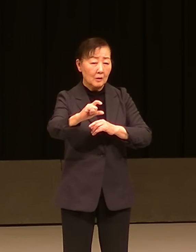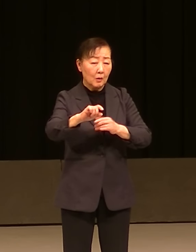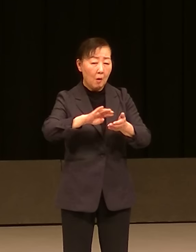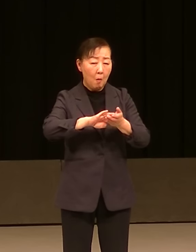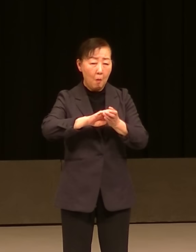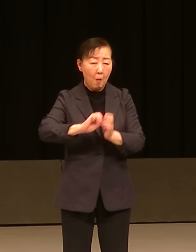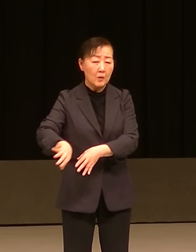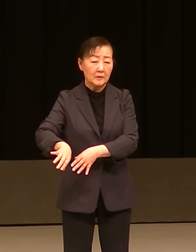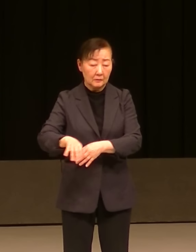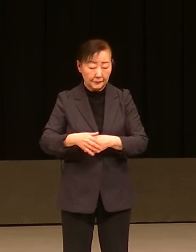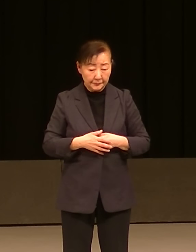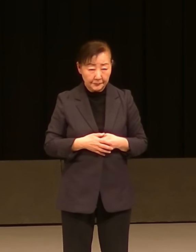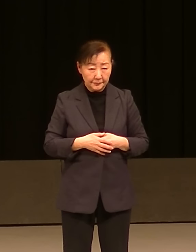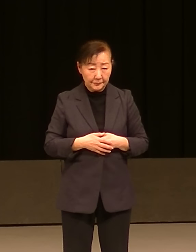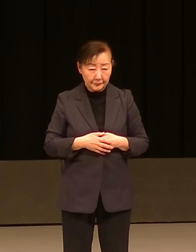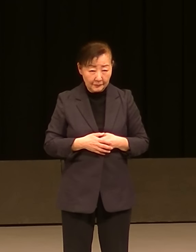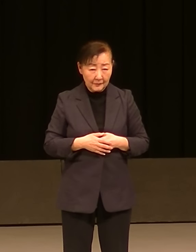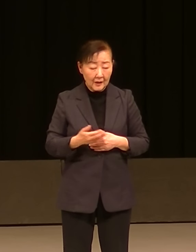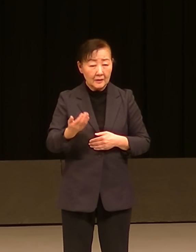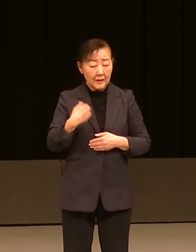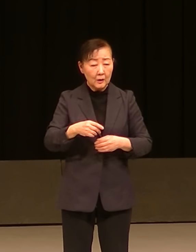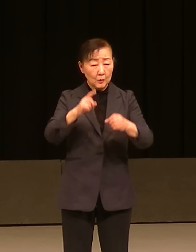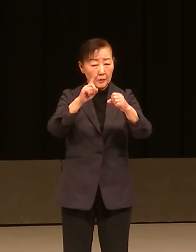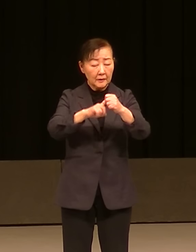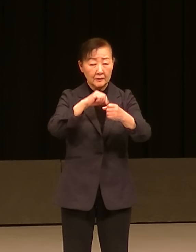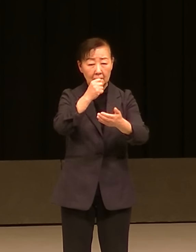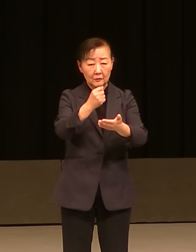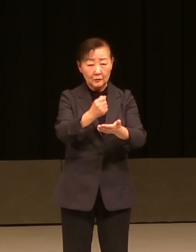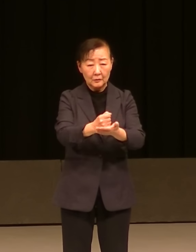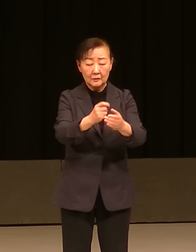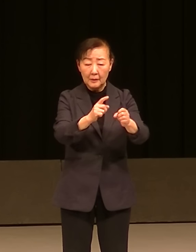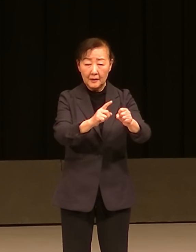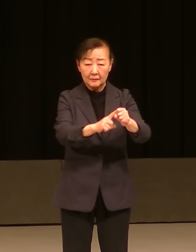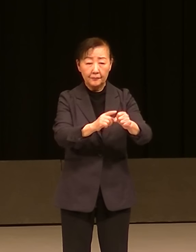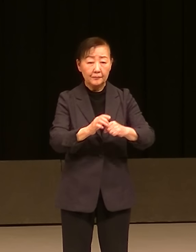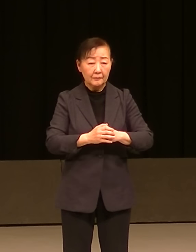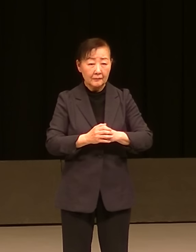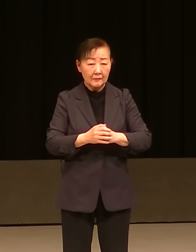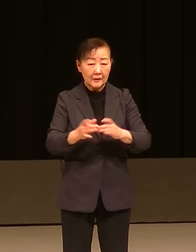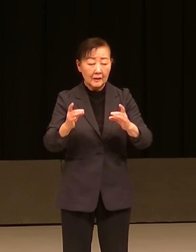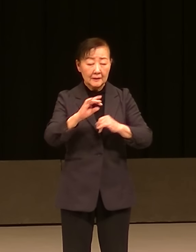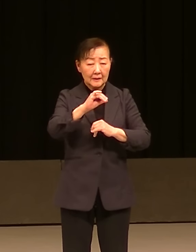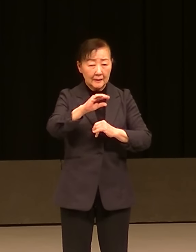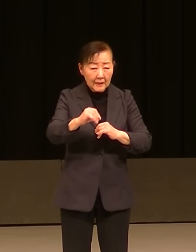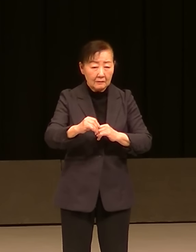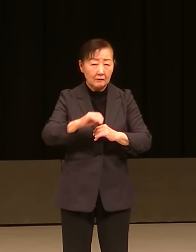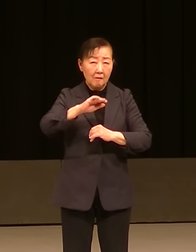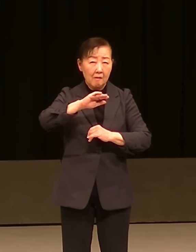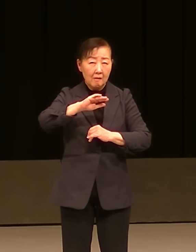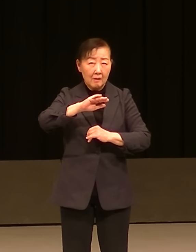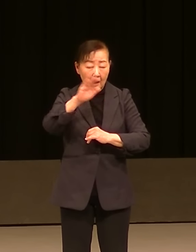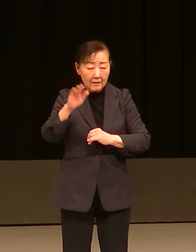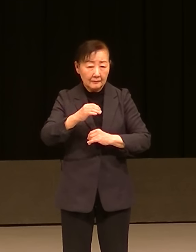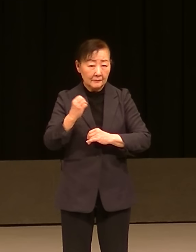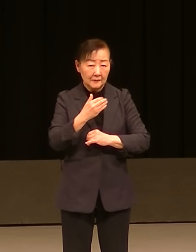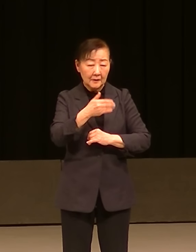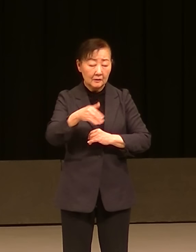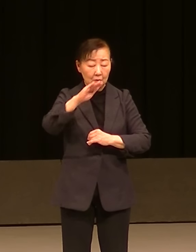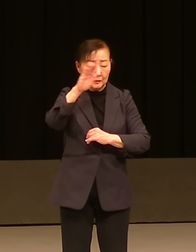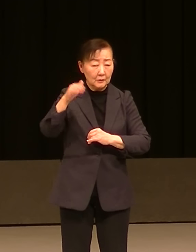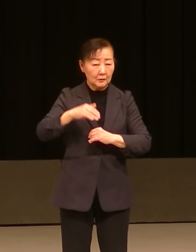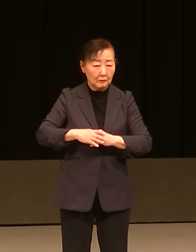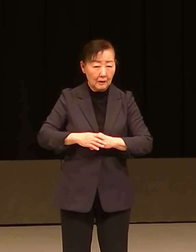する、前後の目的を達するために陸海空軍とその他の戦力はこれを保